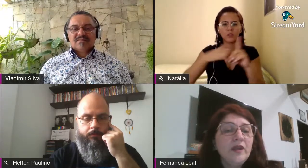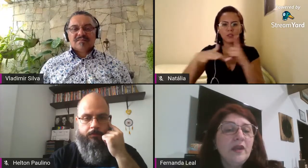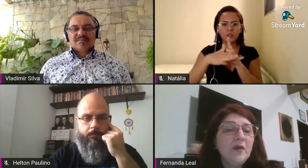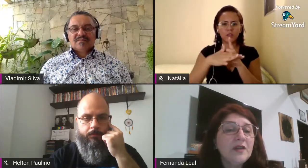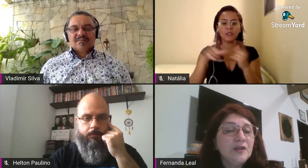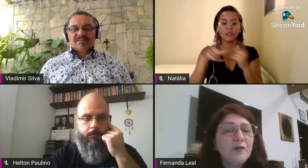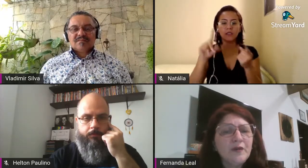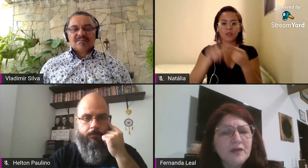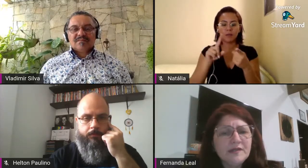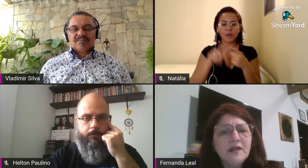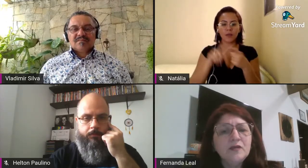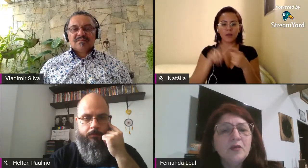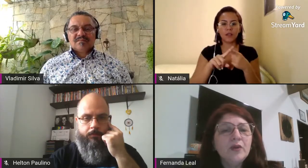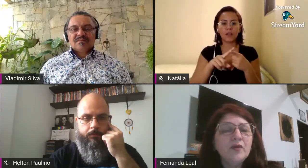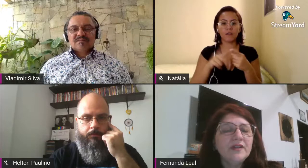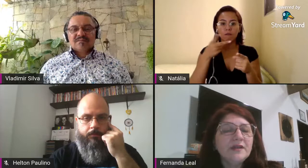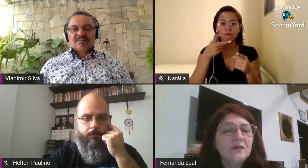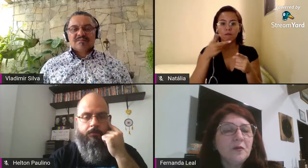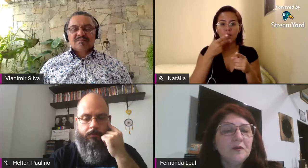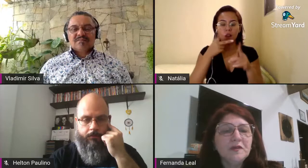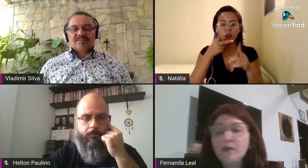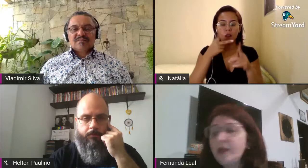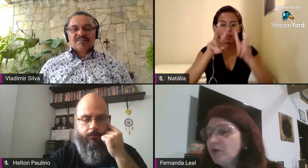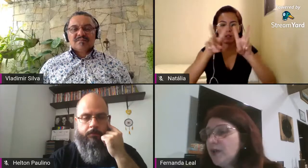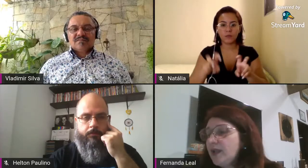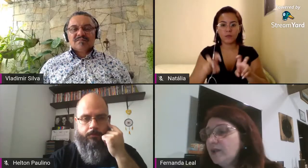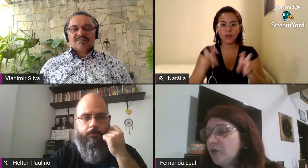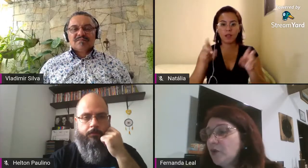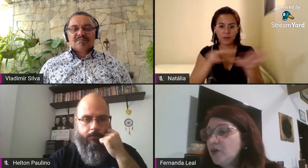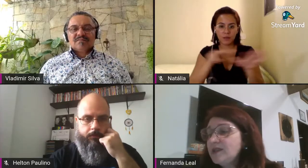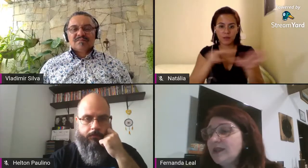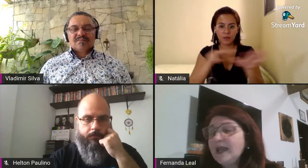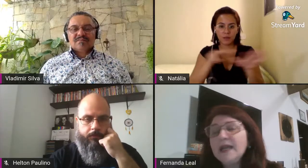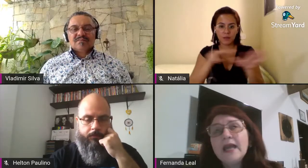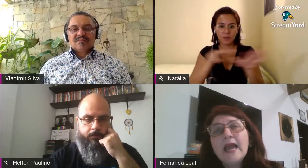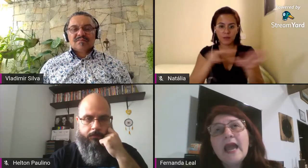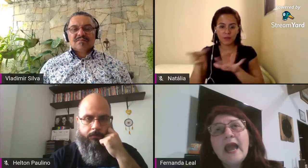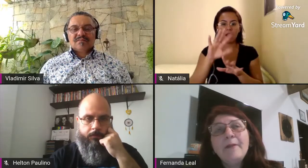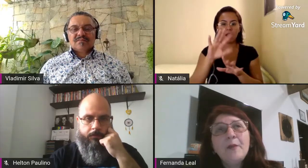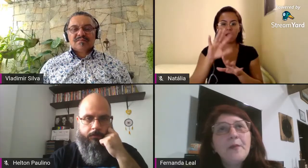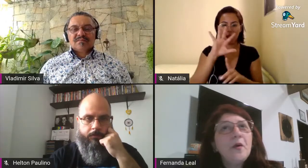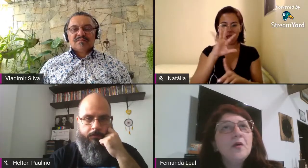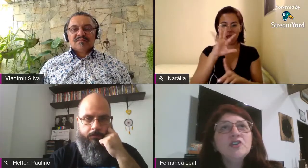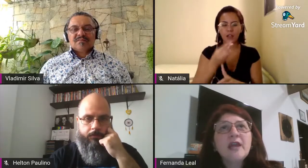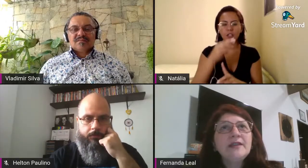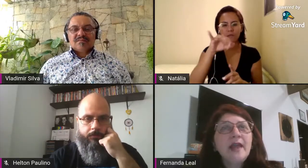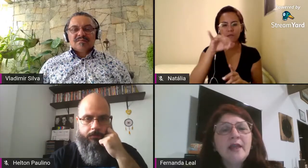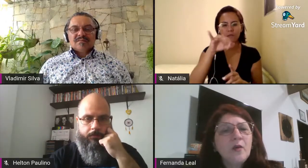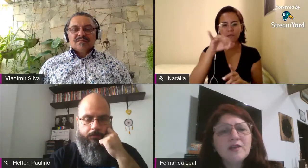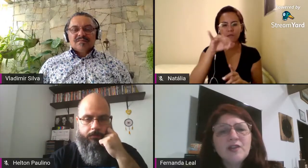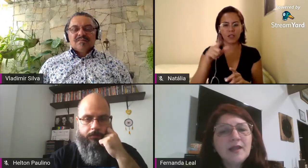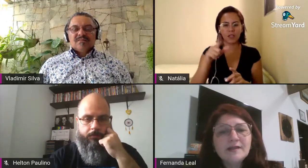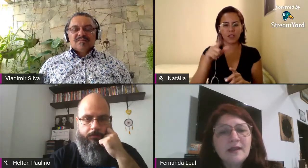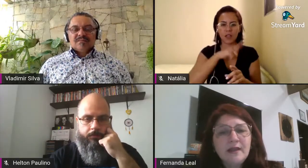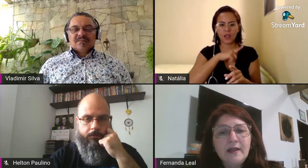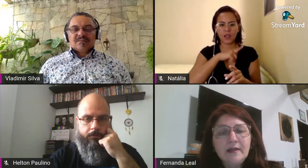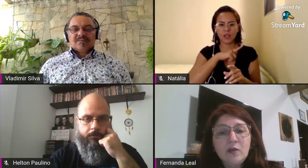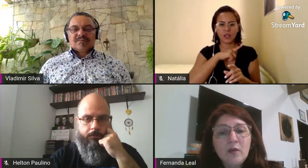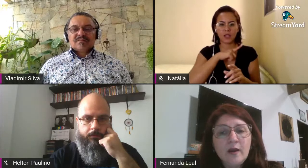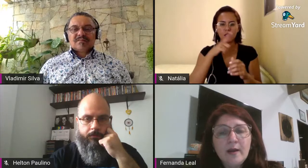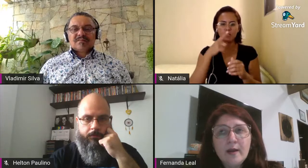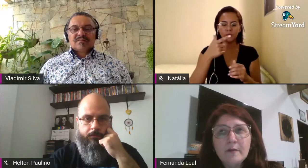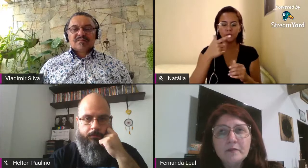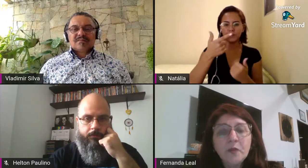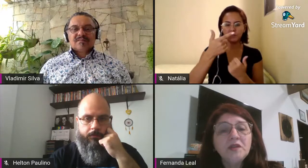logo que eu acho que eu fui vice-diretora, conversando com o professor Elton, ele trouxe, né, a proposta, a ideia, eu achei assim, de